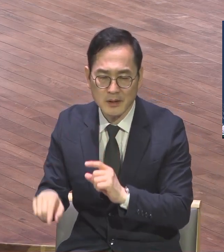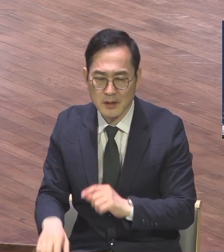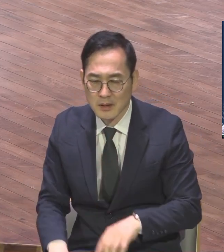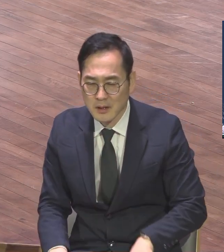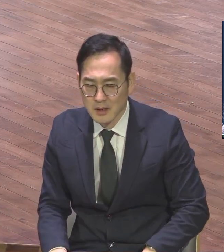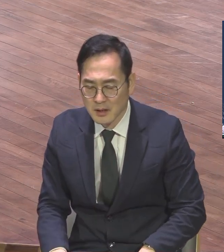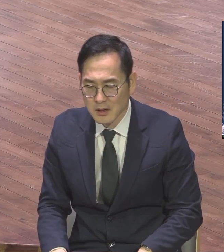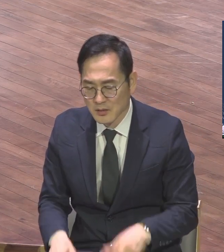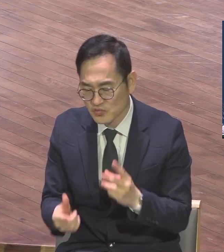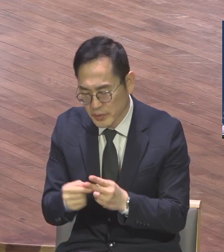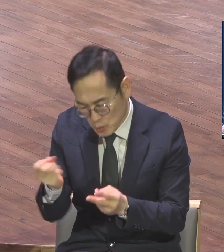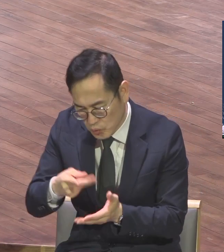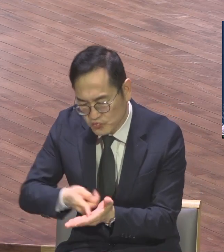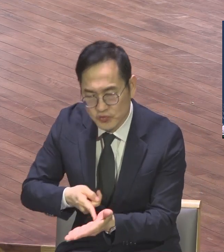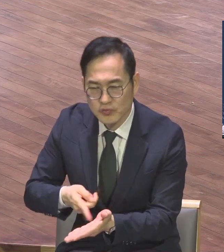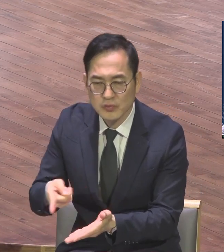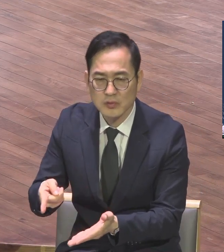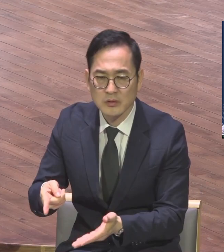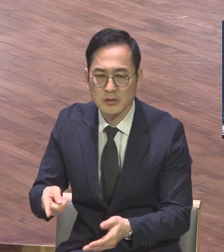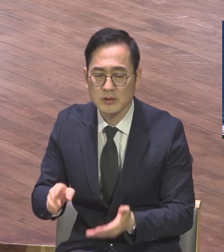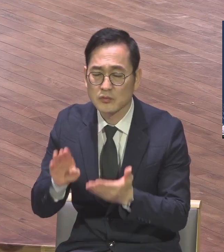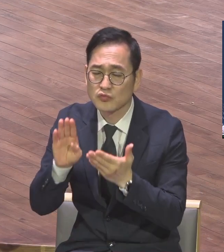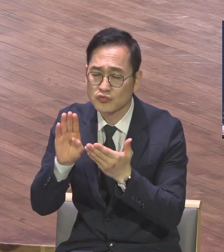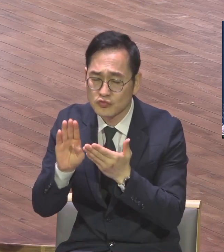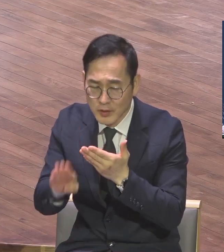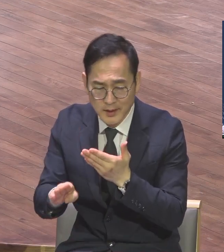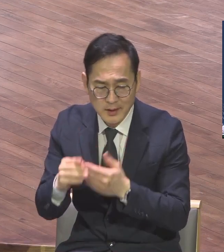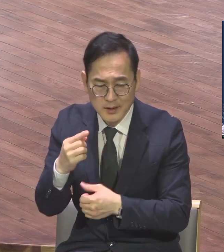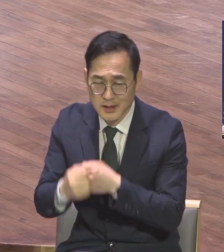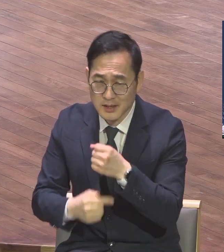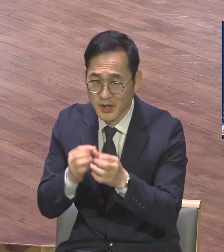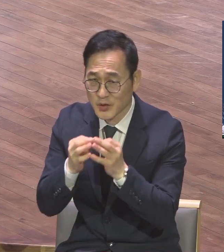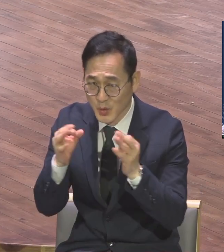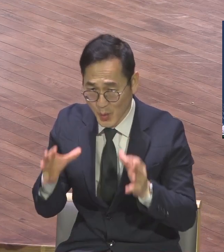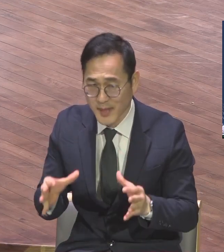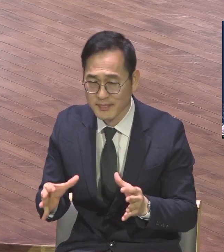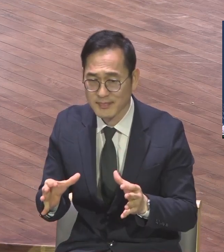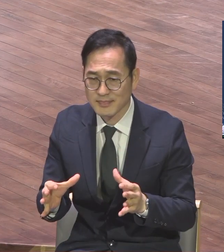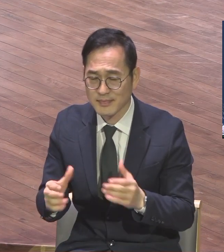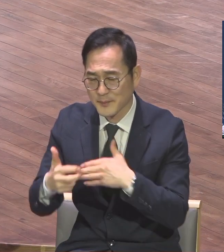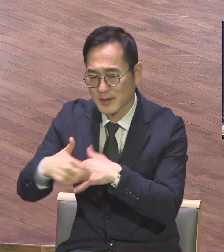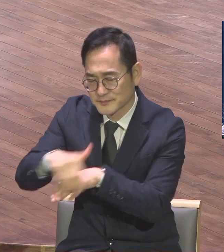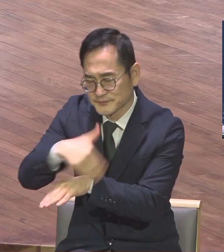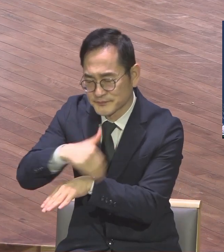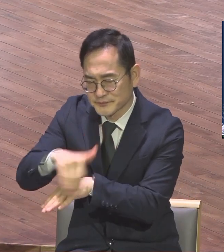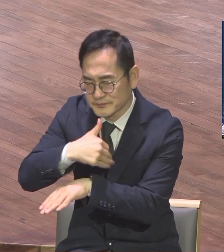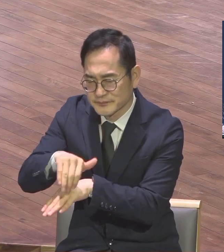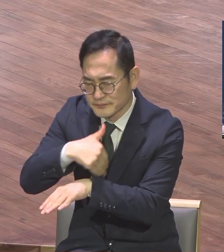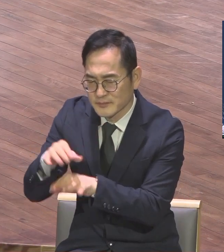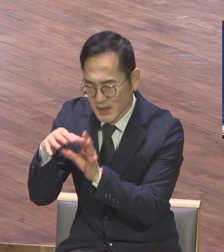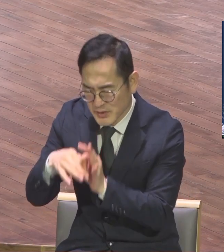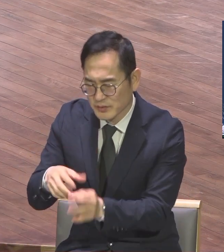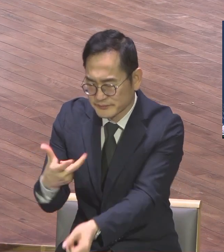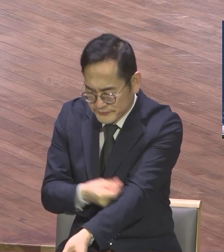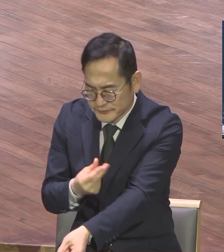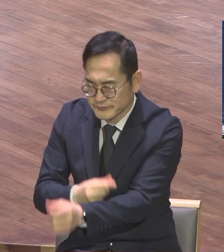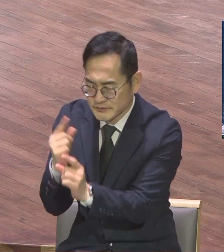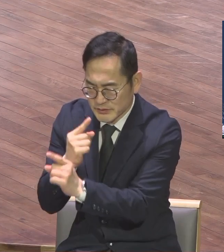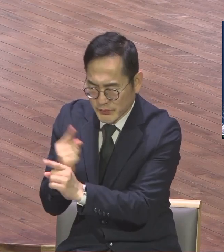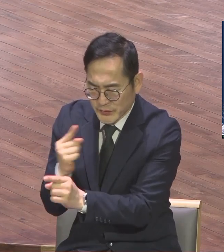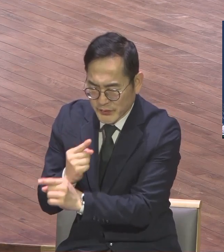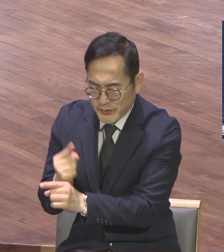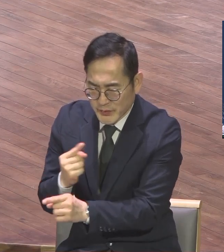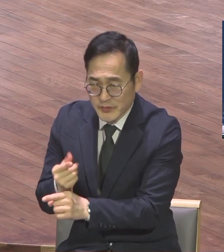그리고 약 그 후에 한 1년간에 걸쳐서 항암 치료를 받았는데 지금은